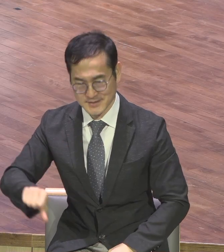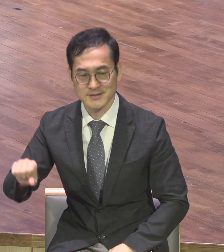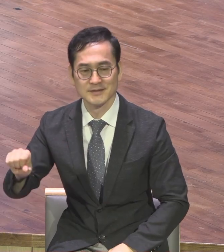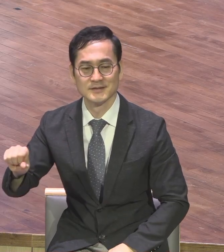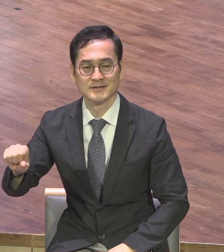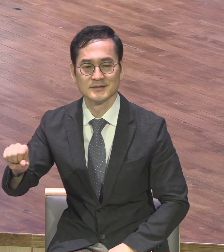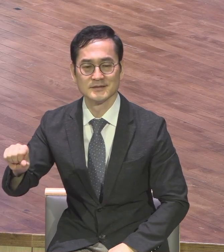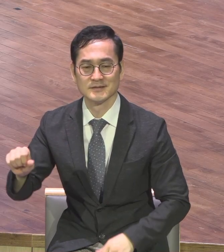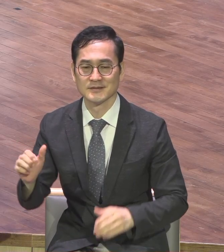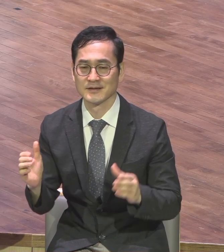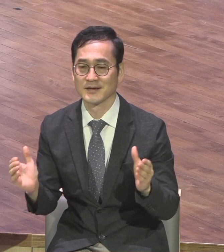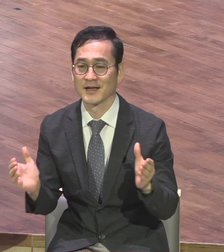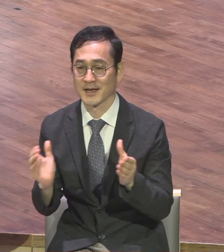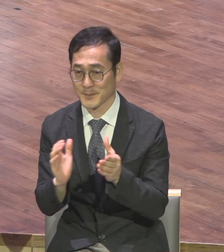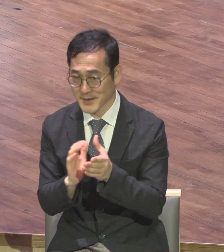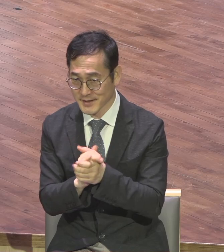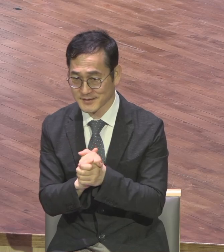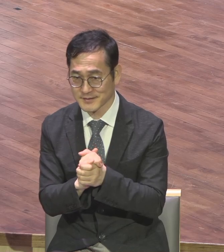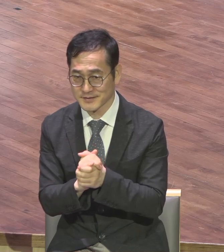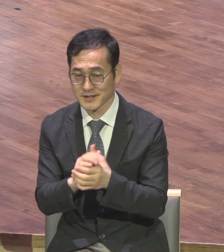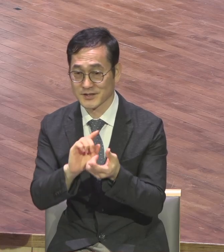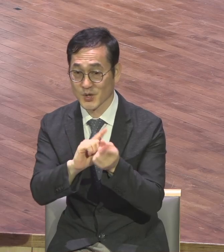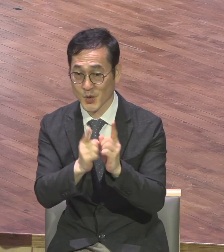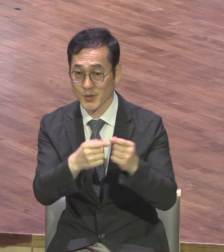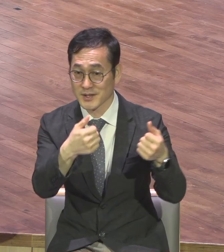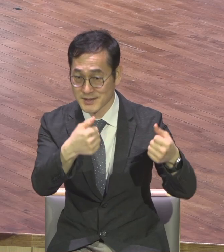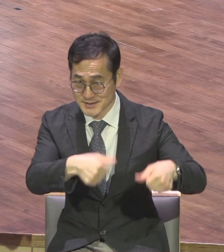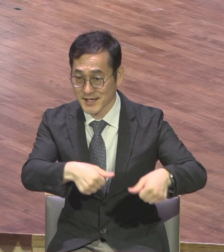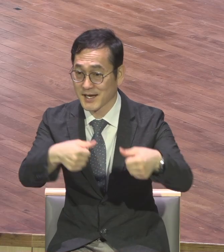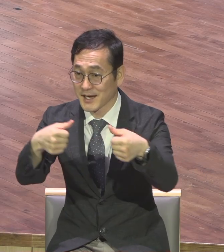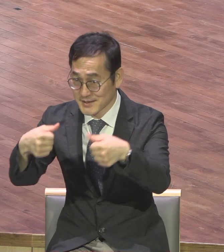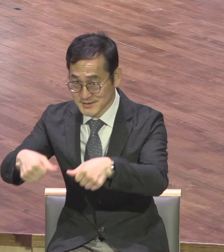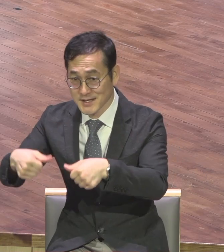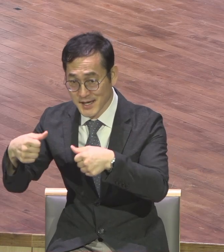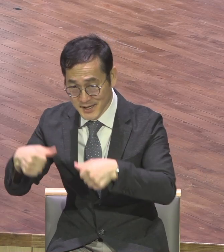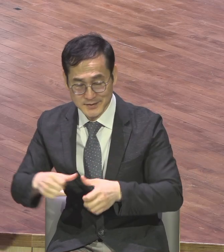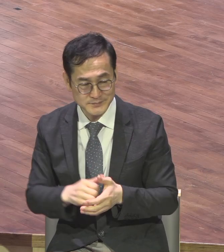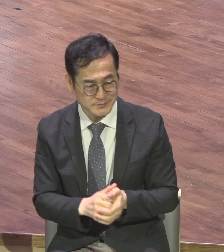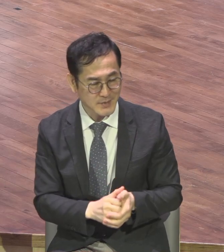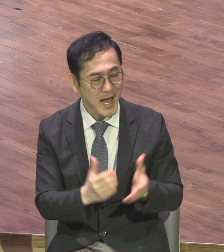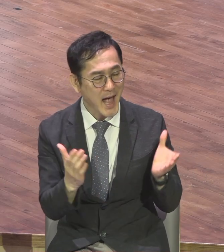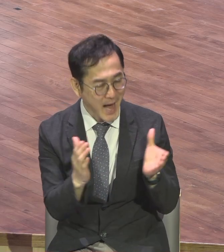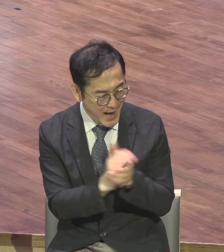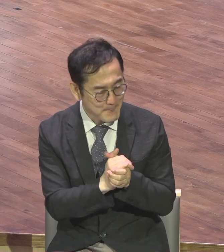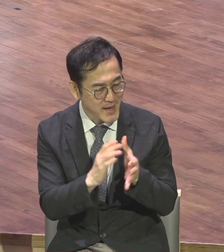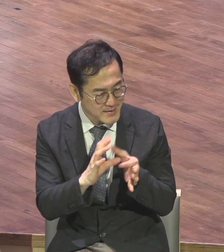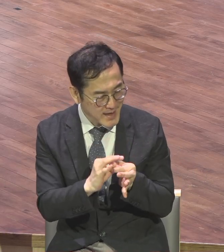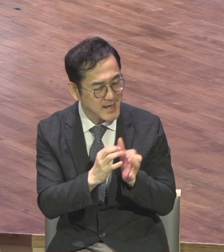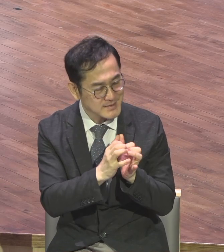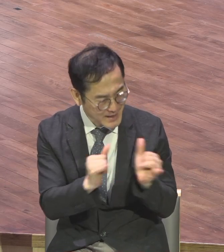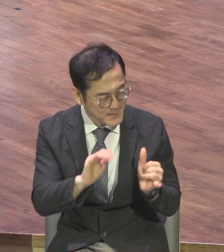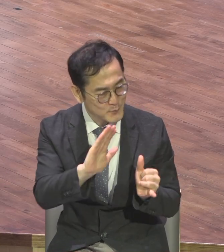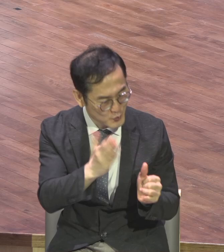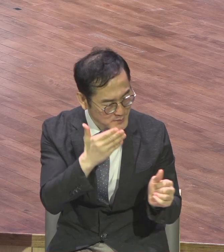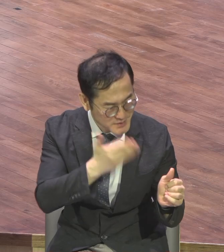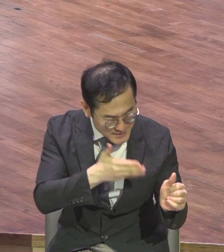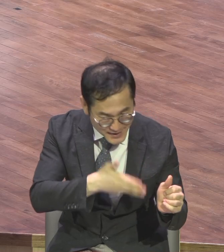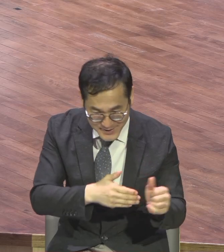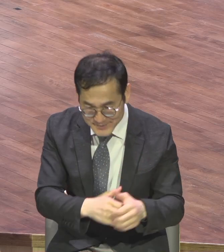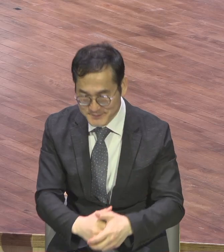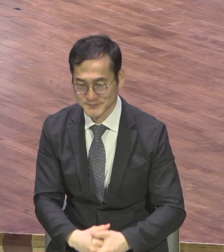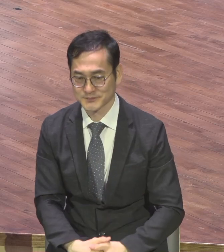아들이십니다. 아멘. 우리 해외 성도들 다 서로 같이 인사합시다. 아멘의 사람이 됩시다.